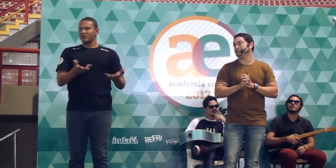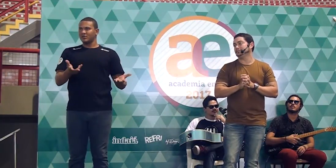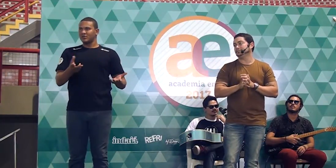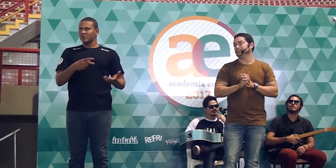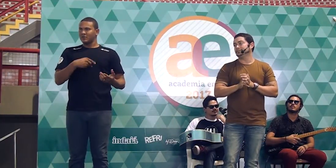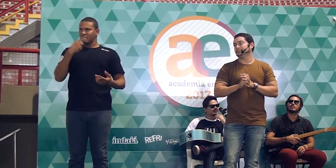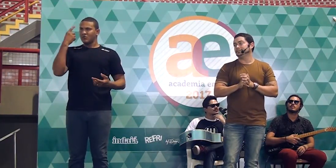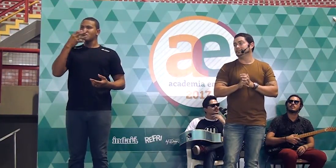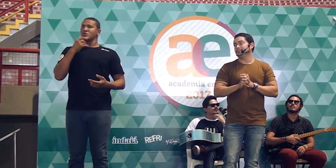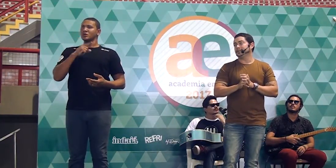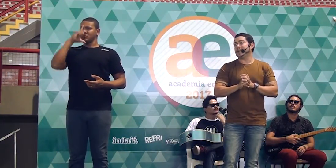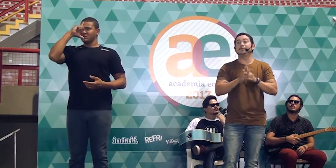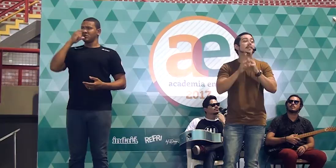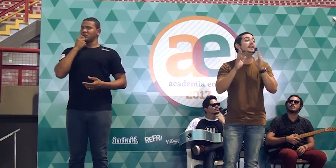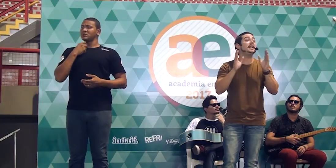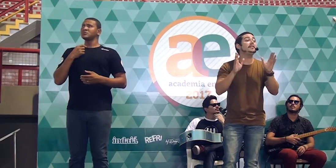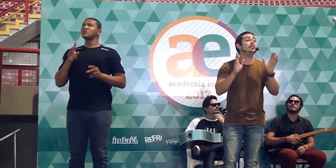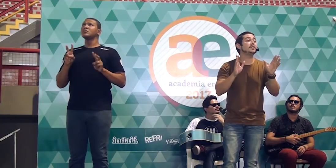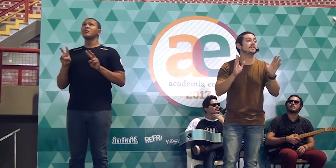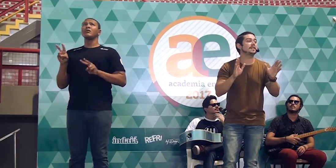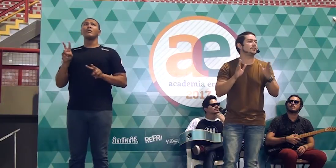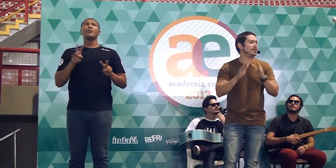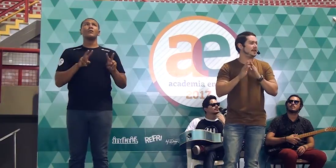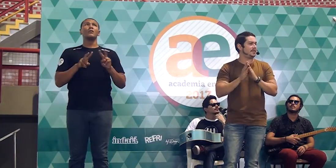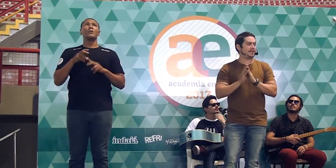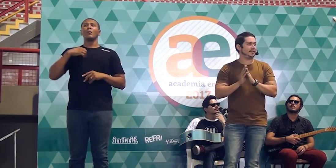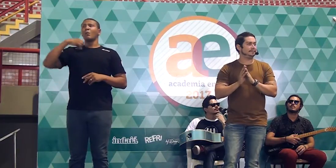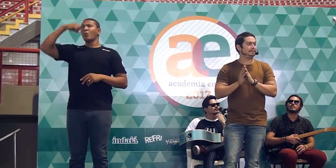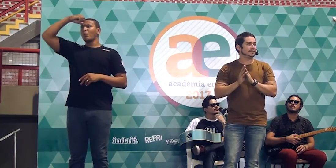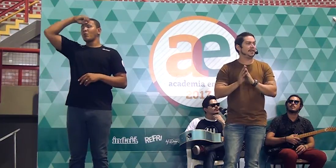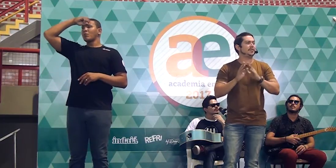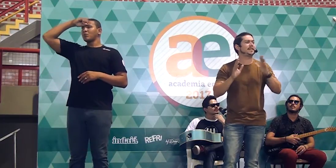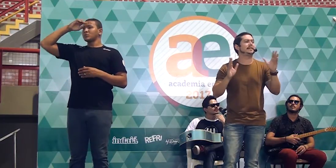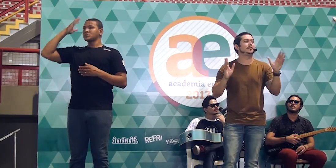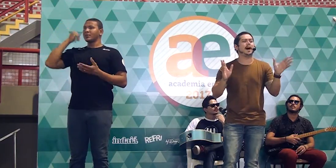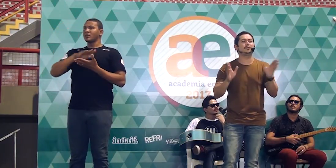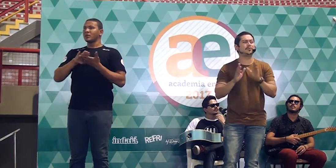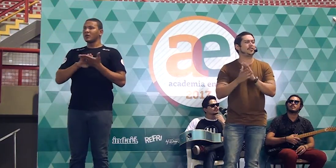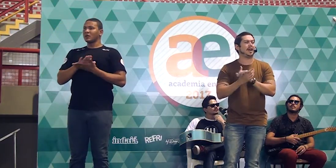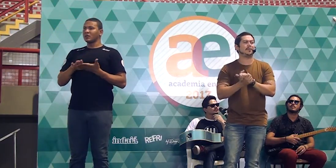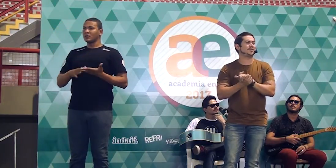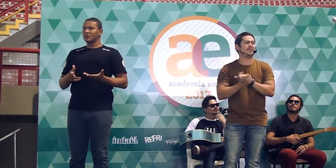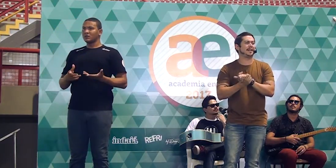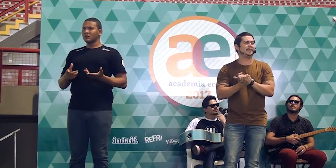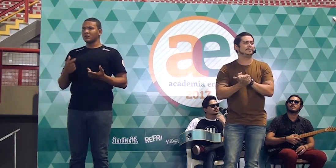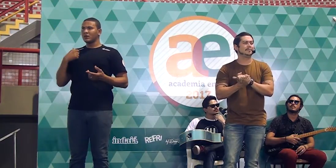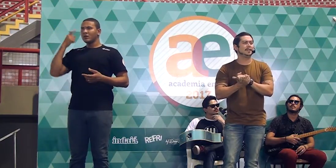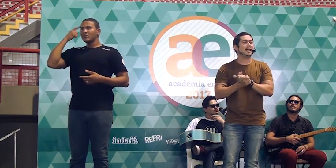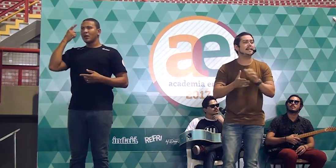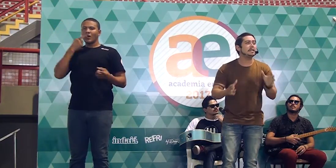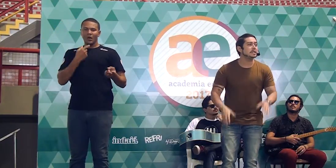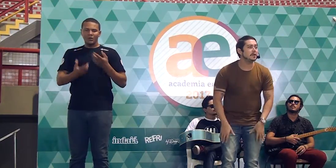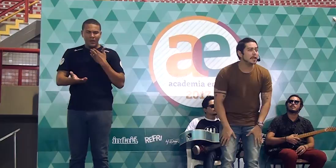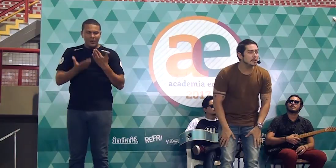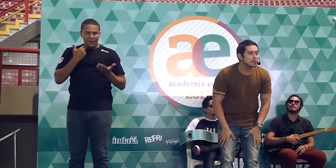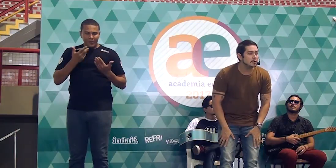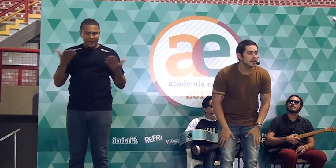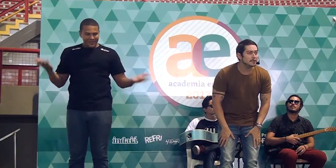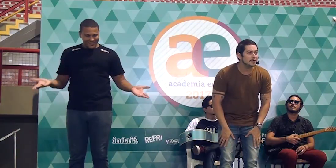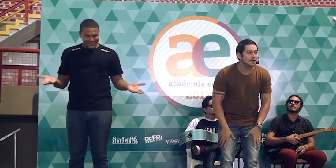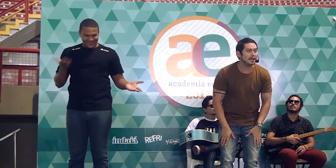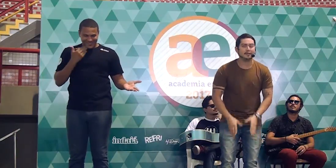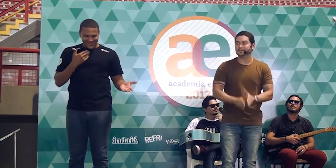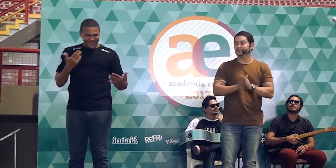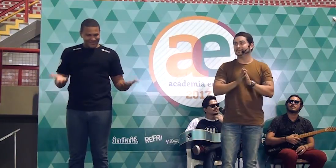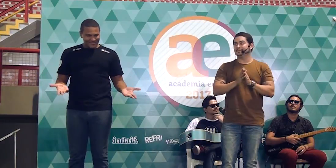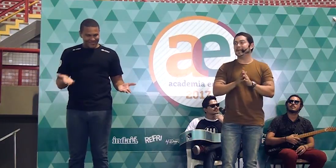ainda. Ele não tem nem noção de quem é você. E você tendo altos diálogos com ele. Cadê não sei o que, não sei o